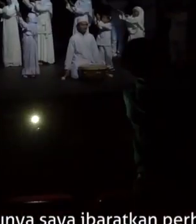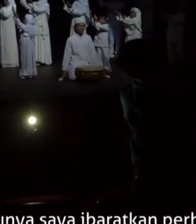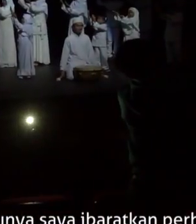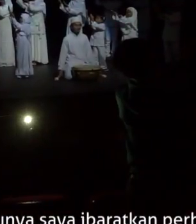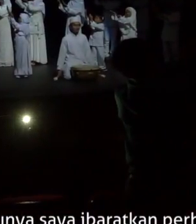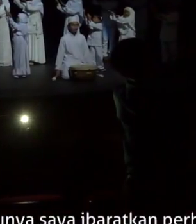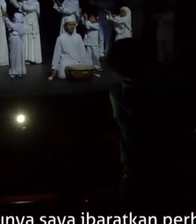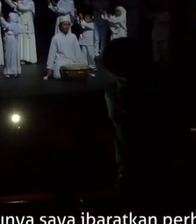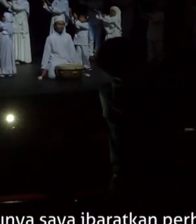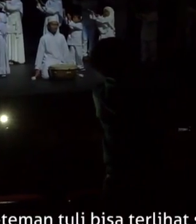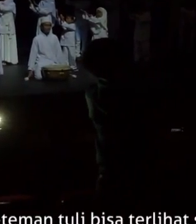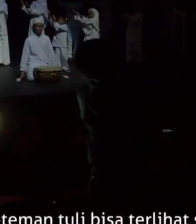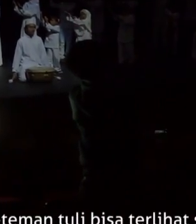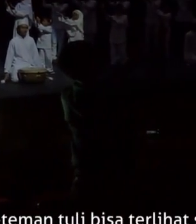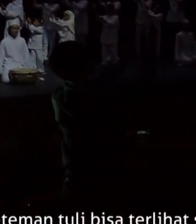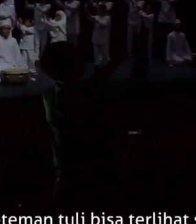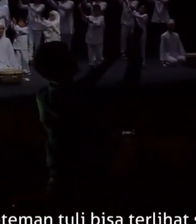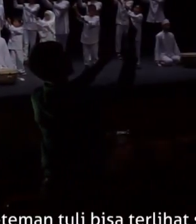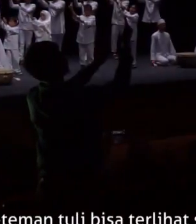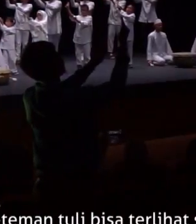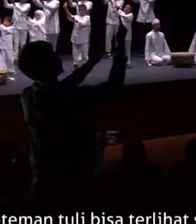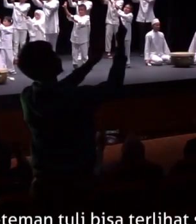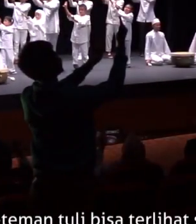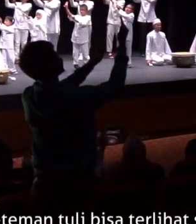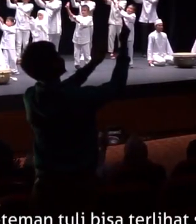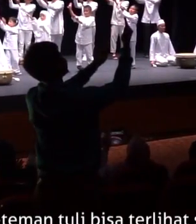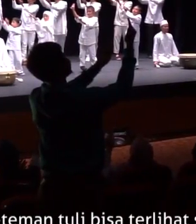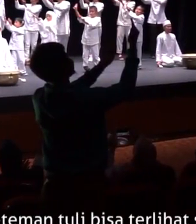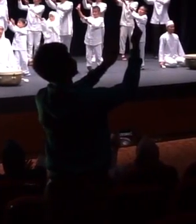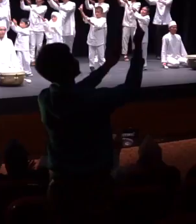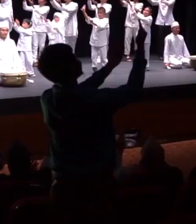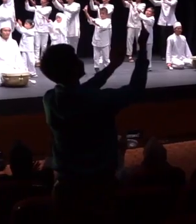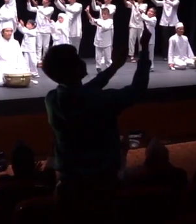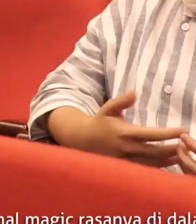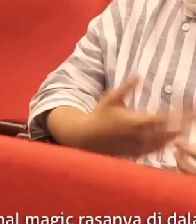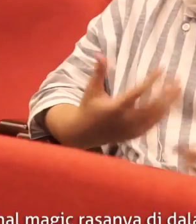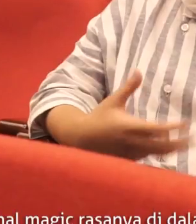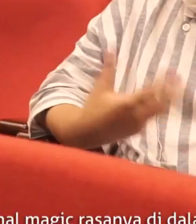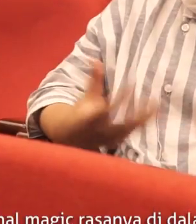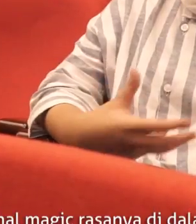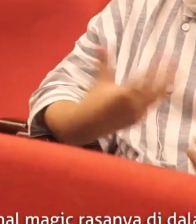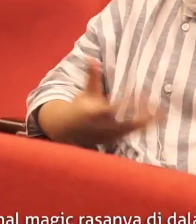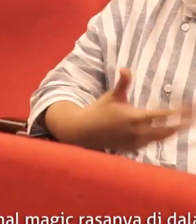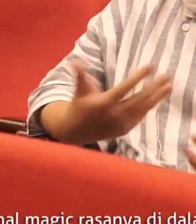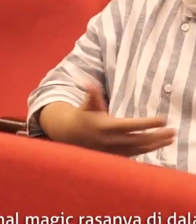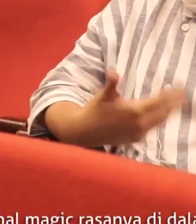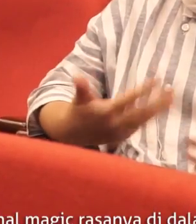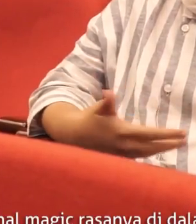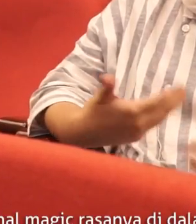dari kita semua, di mana teman-teman tuli bisa terlihat sekarang. Banyak hal magic rasanya di dalam